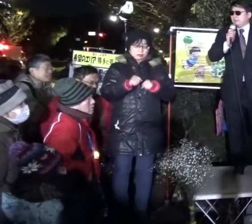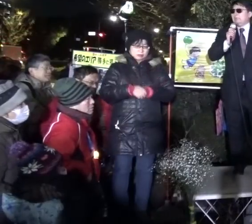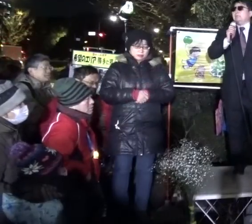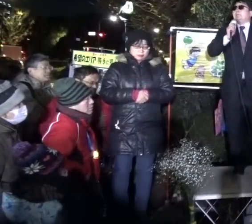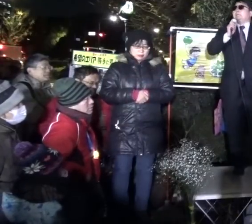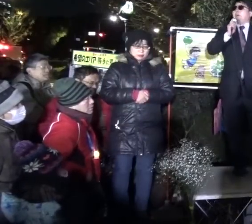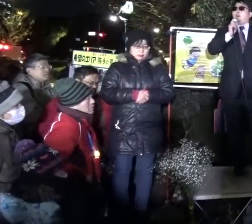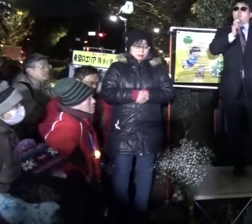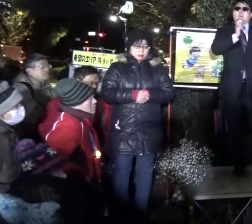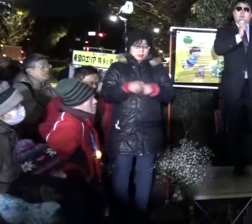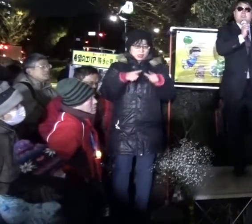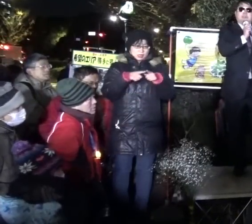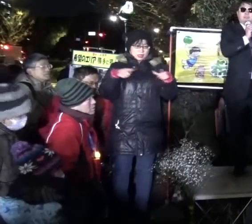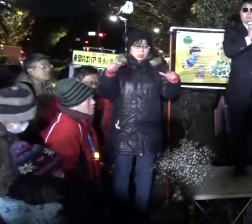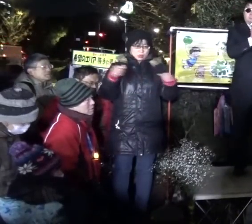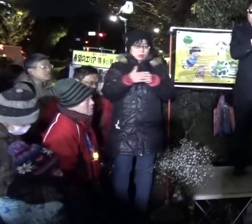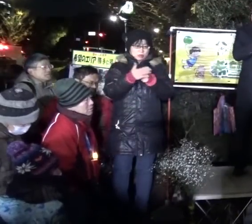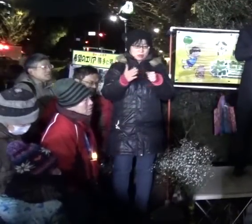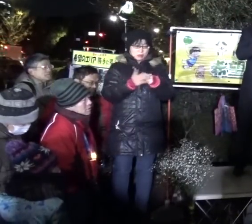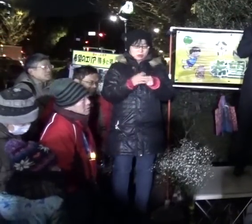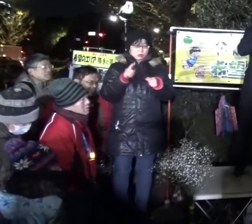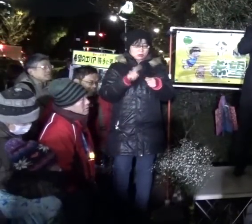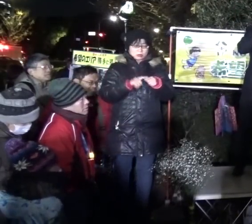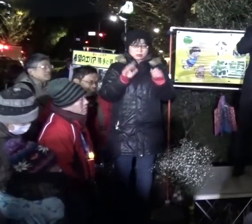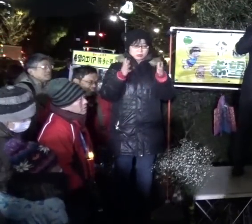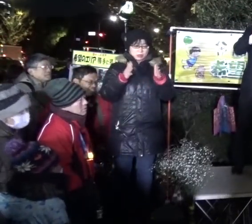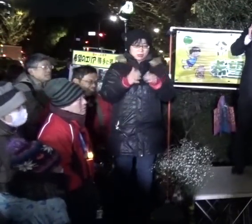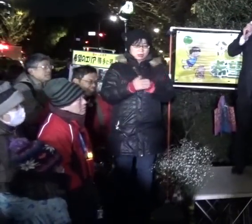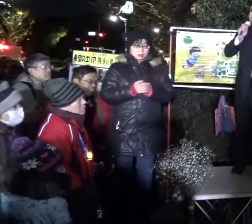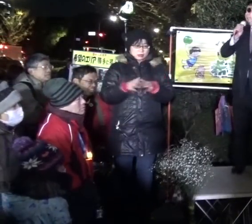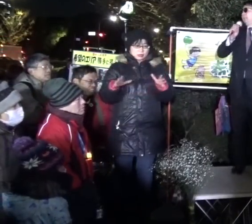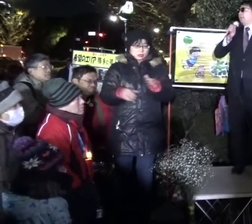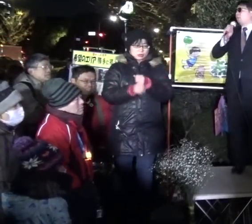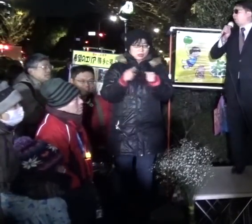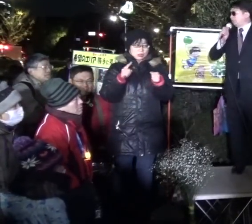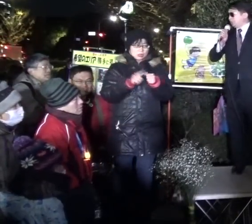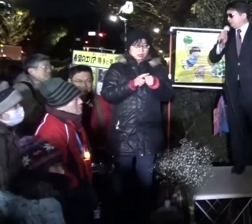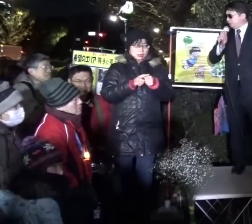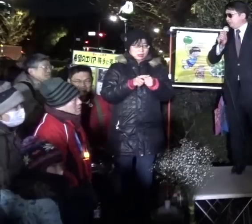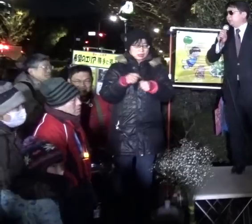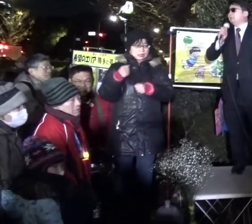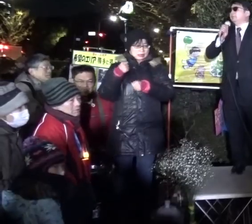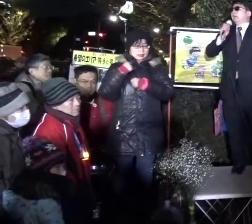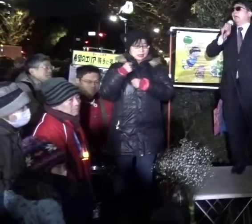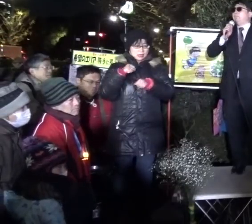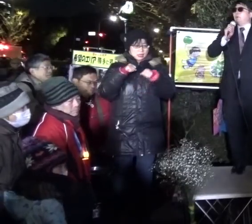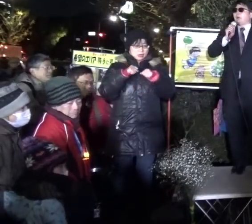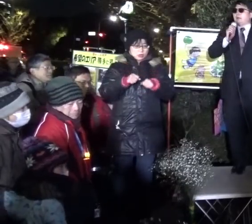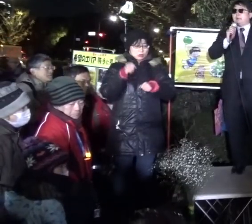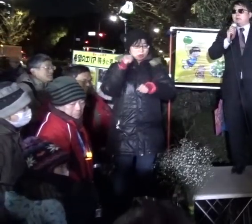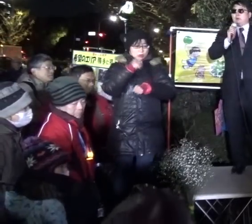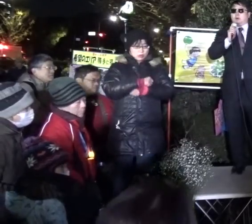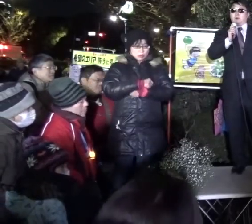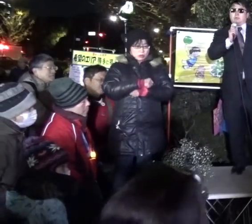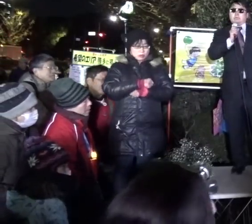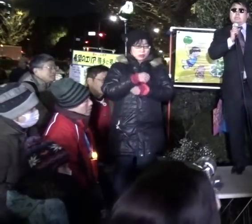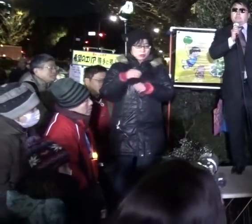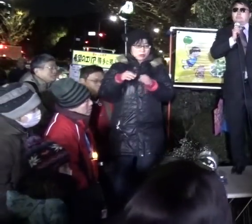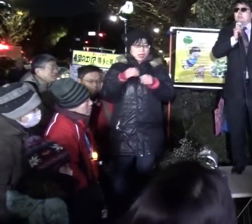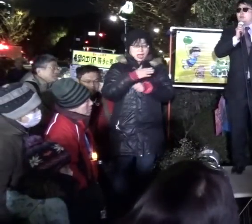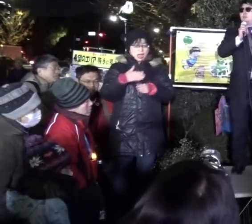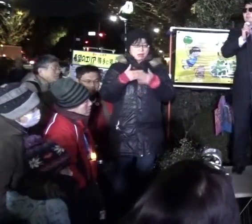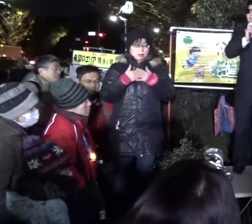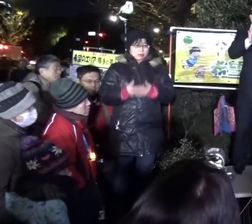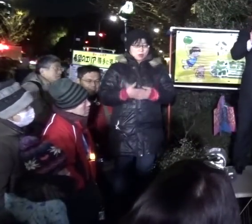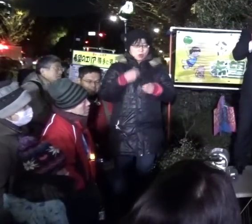。日本を守るためのものでない集団的自衛権行使を認める安保関連法、